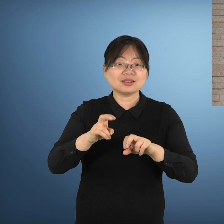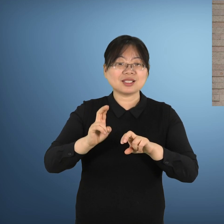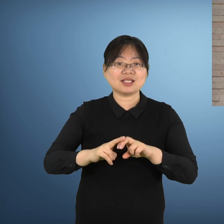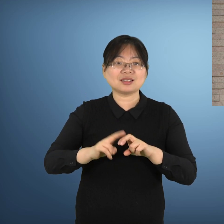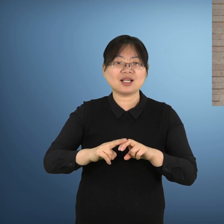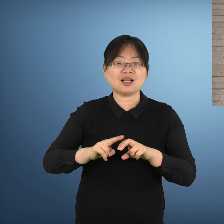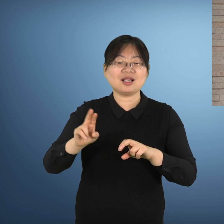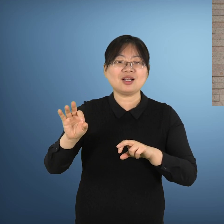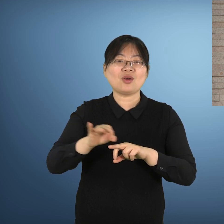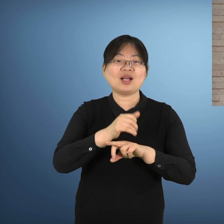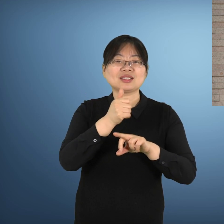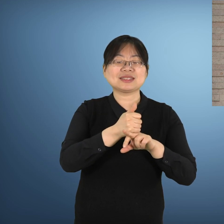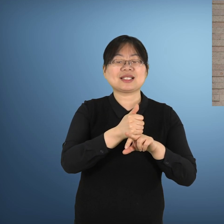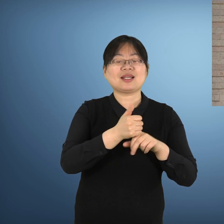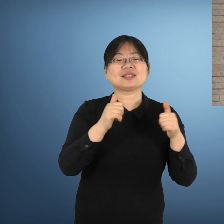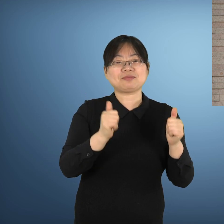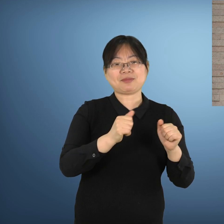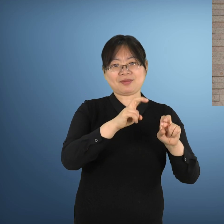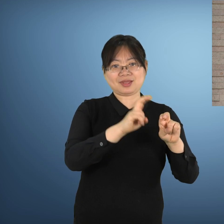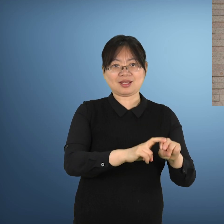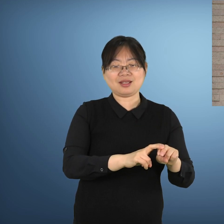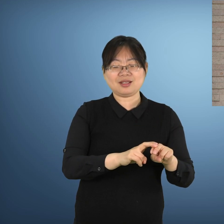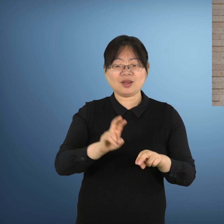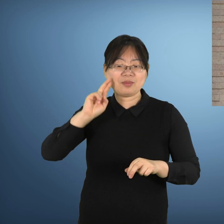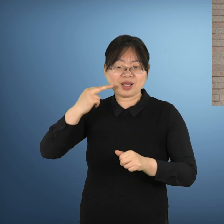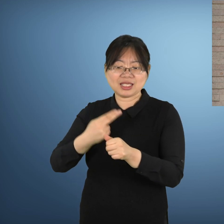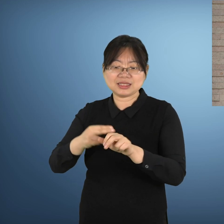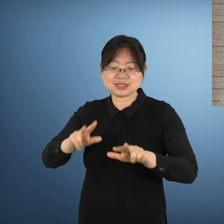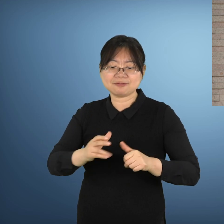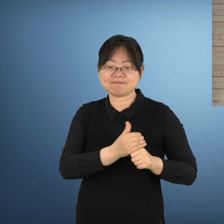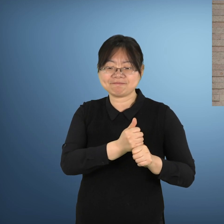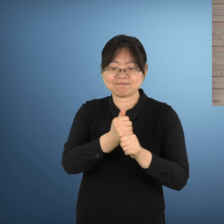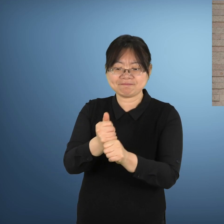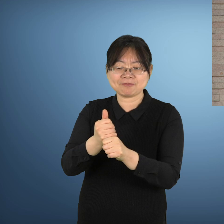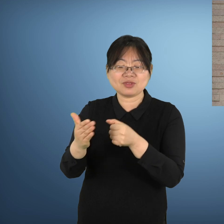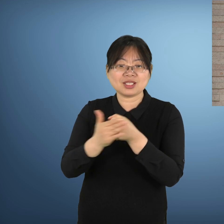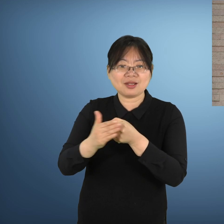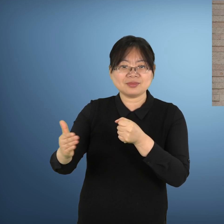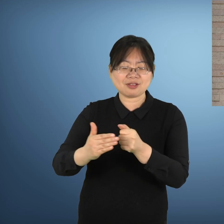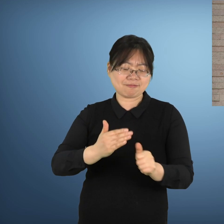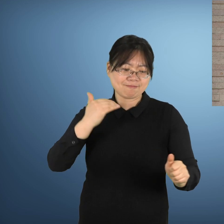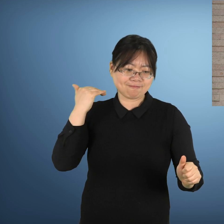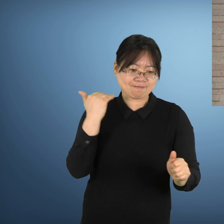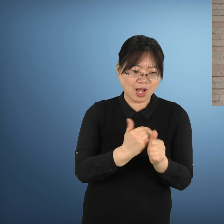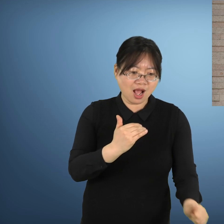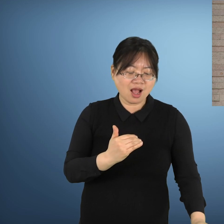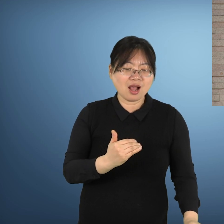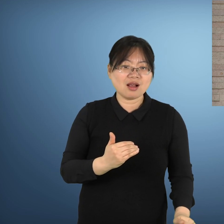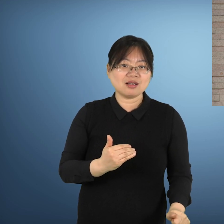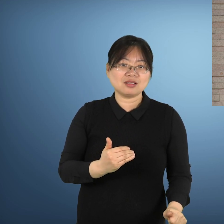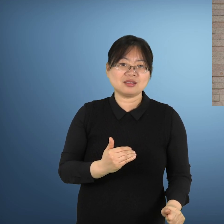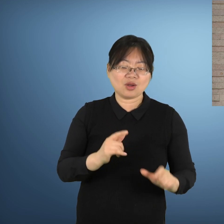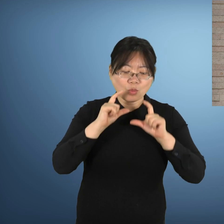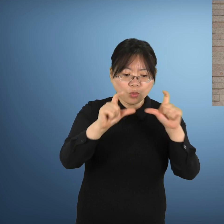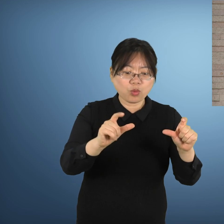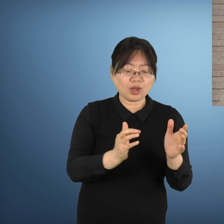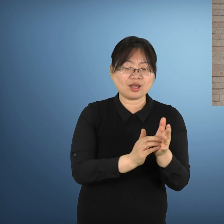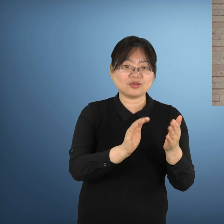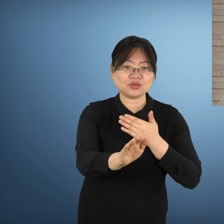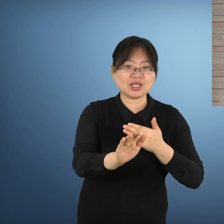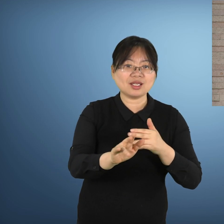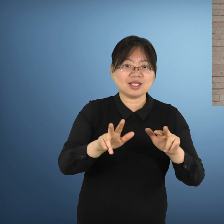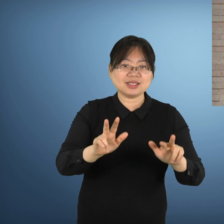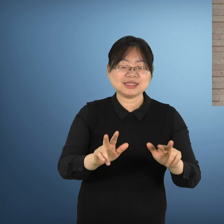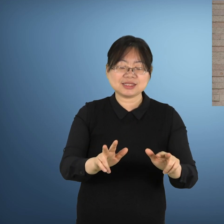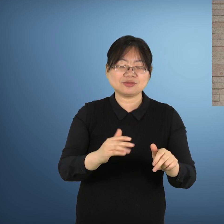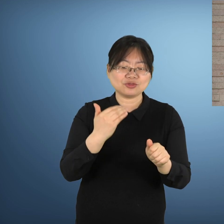황제의 심판대입니다. 바울은 지금 붙들려서 사형 언도당하고 집행